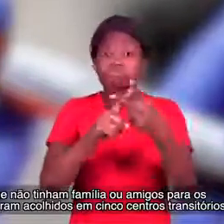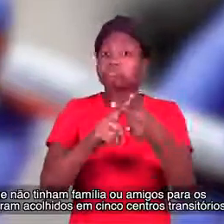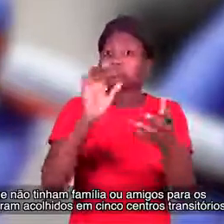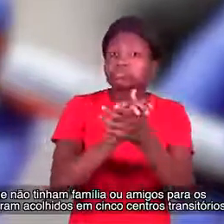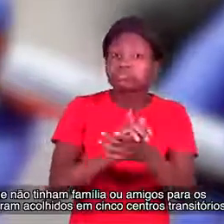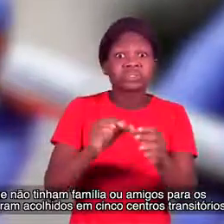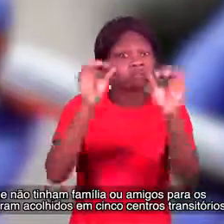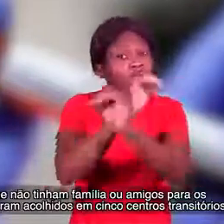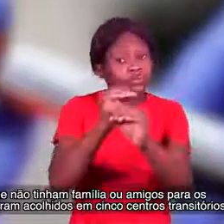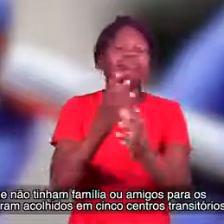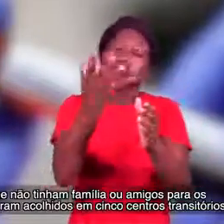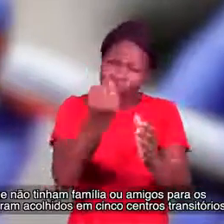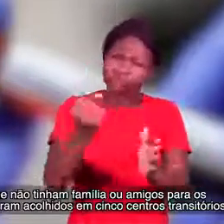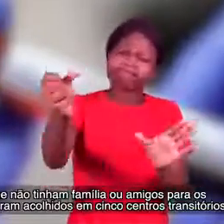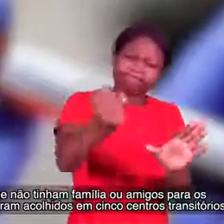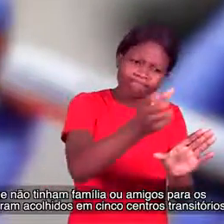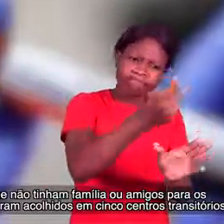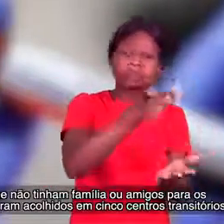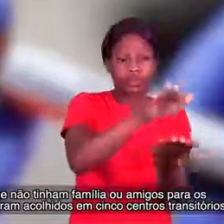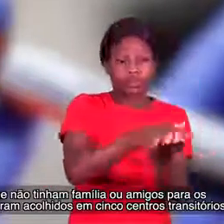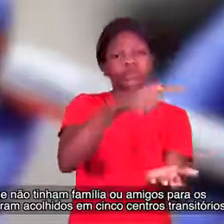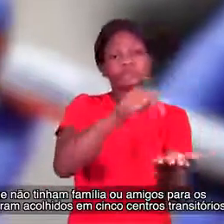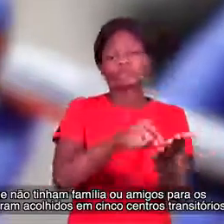os receber foram acolhidos em 5 centros transitórios.